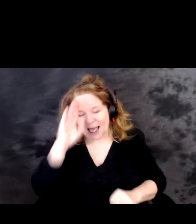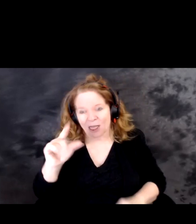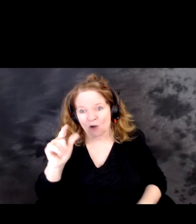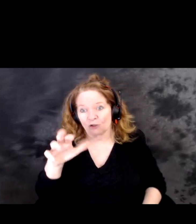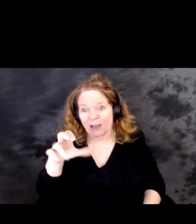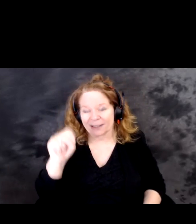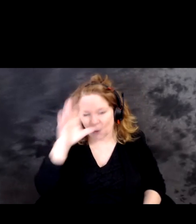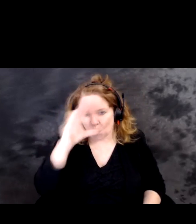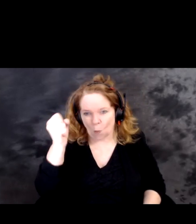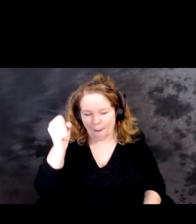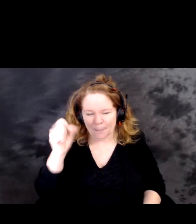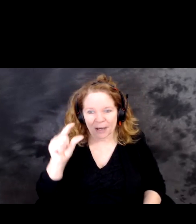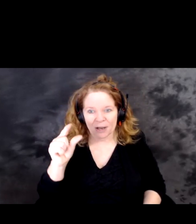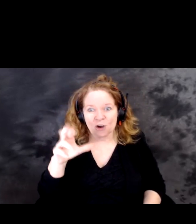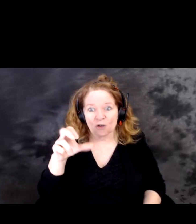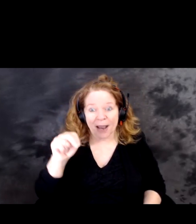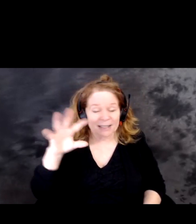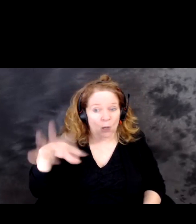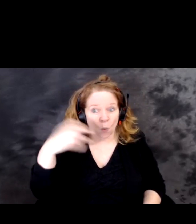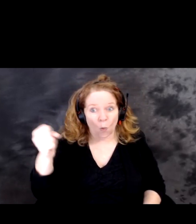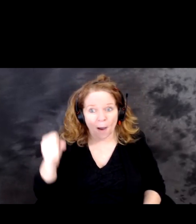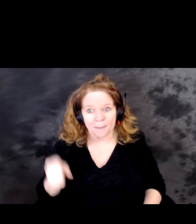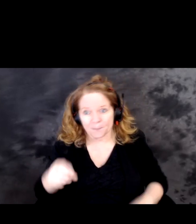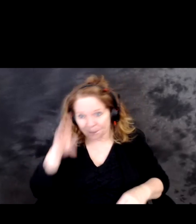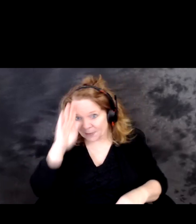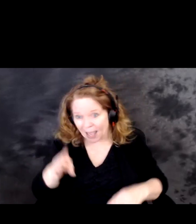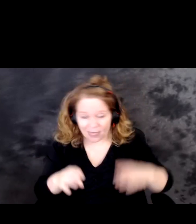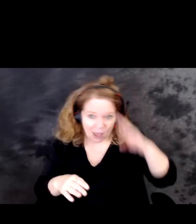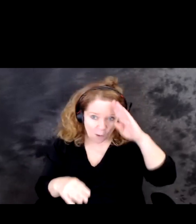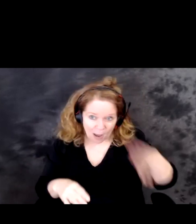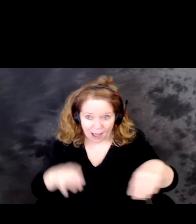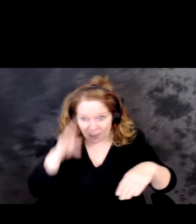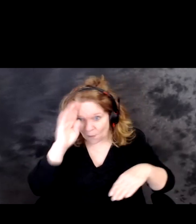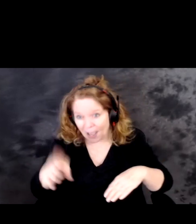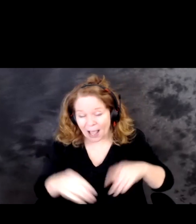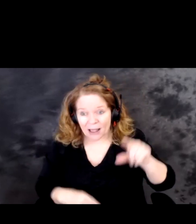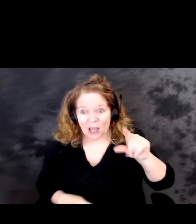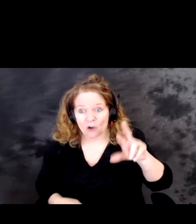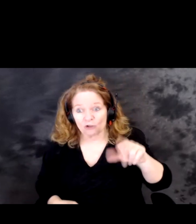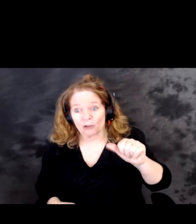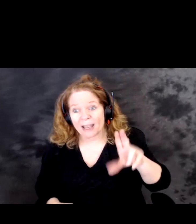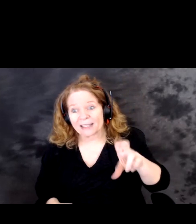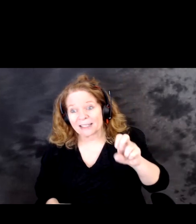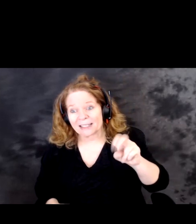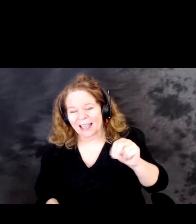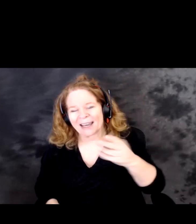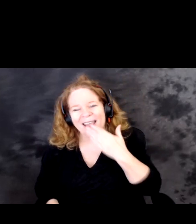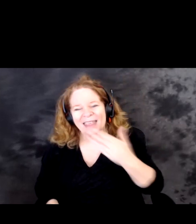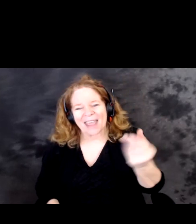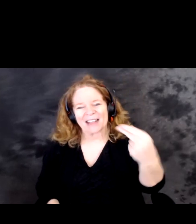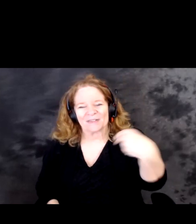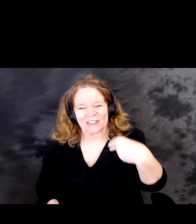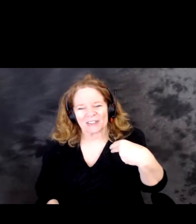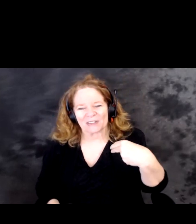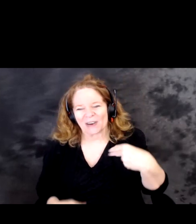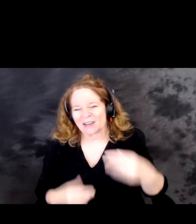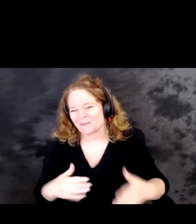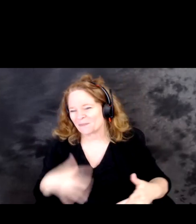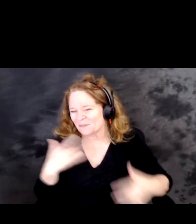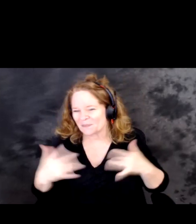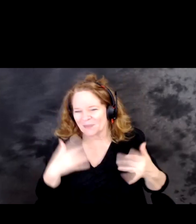Grayson. Grayson, woo, Grayson, woo. Hola, hola, Grayson. Gracias por estar